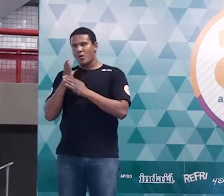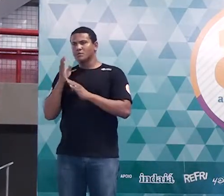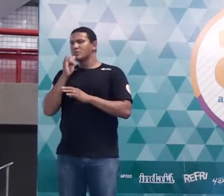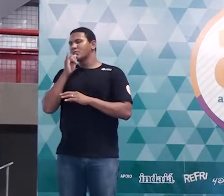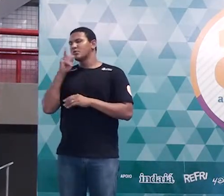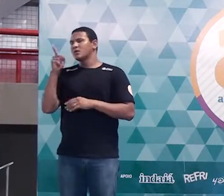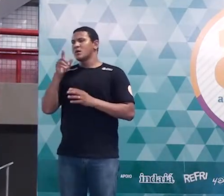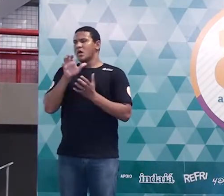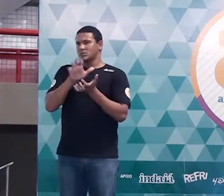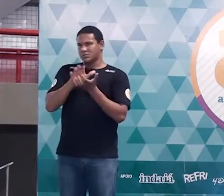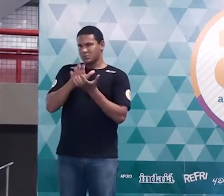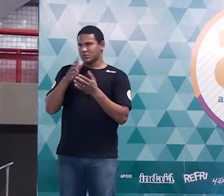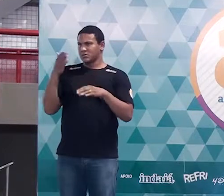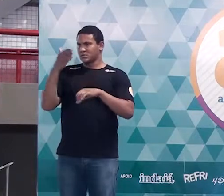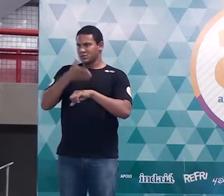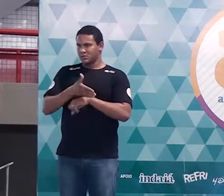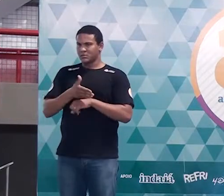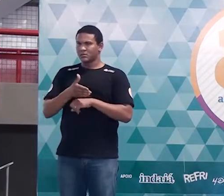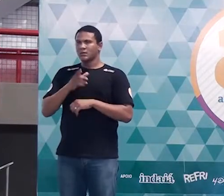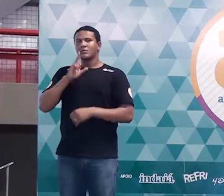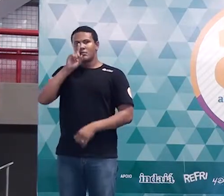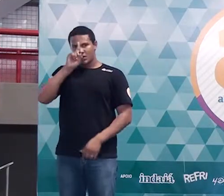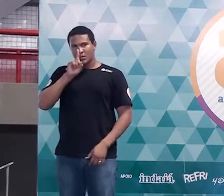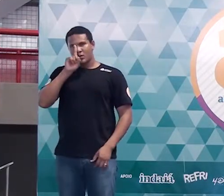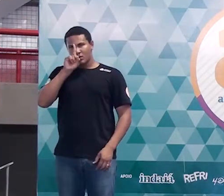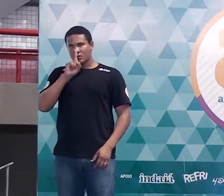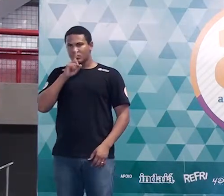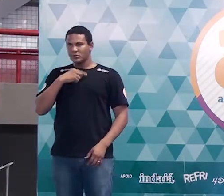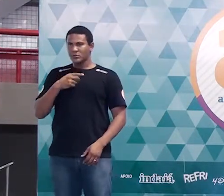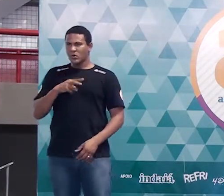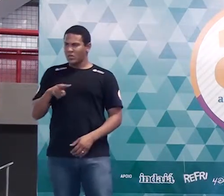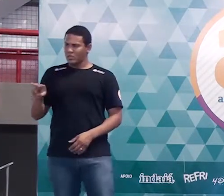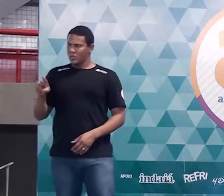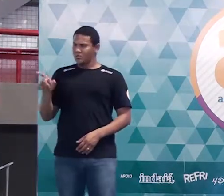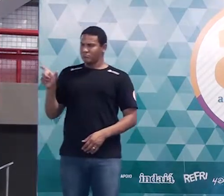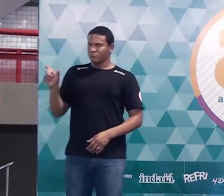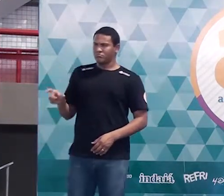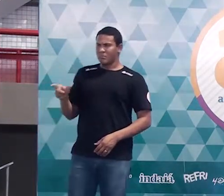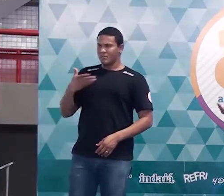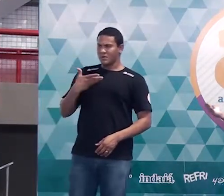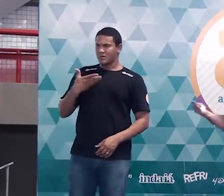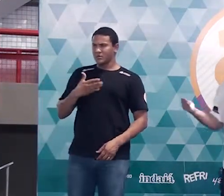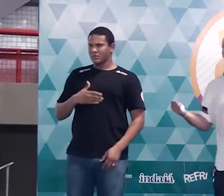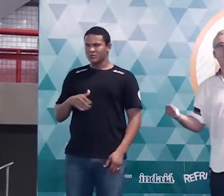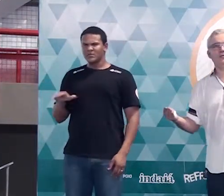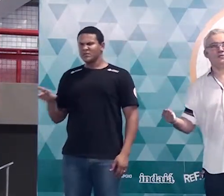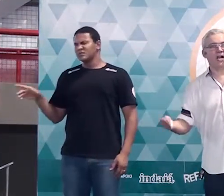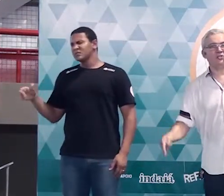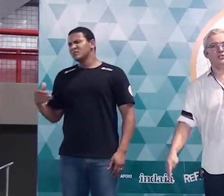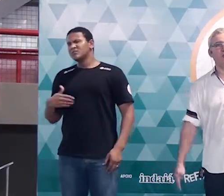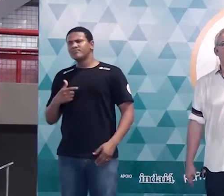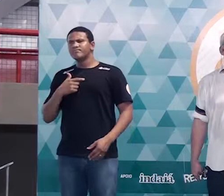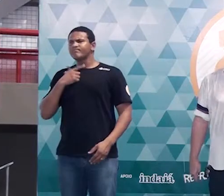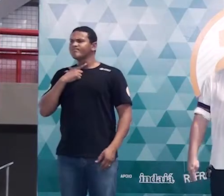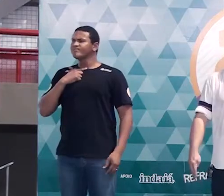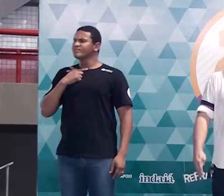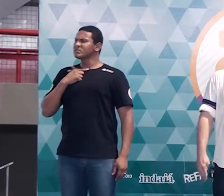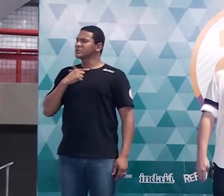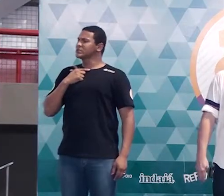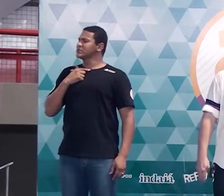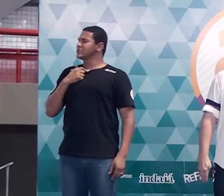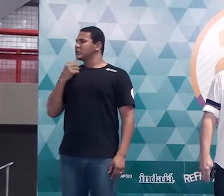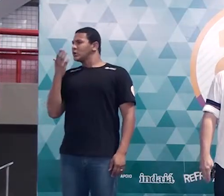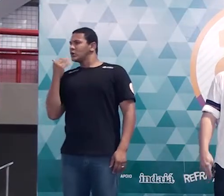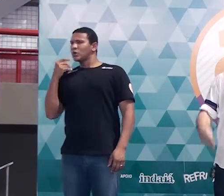por exemplo, é perigoso você olhar para um amigo e dizer: rapaz, eu estou morrendo de vontade de comer um